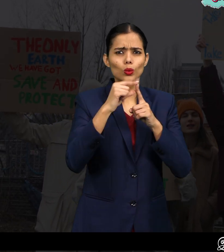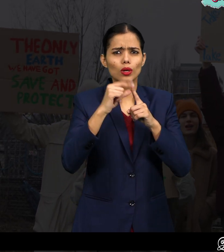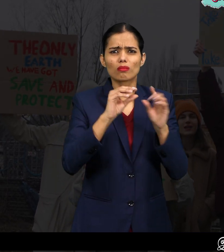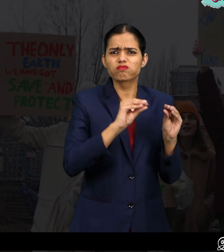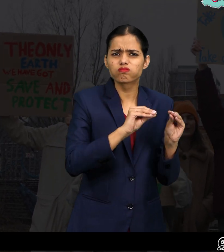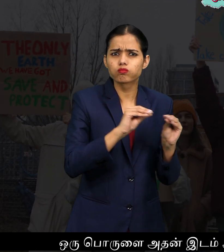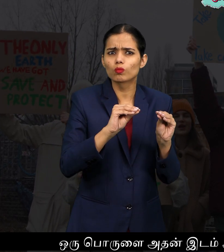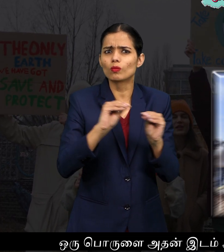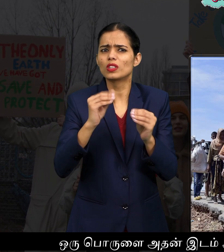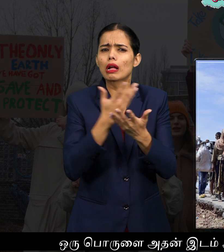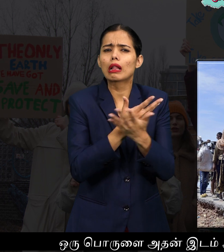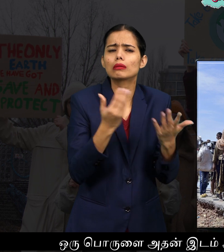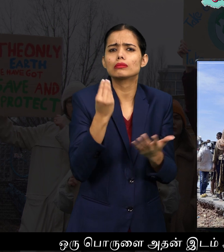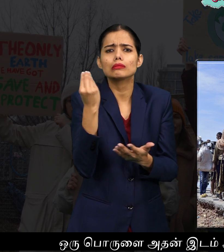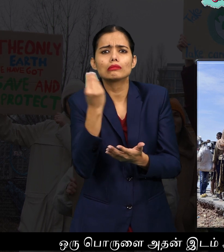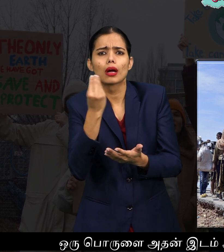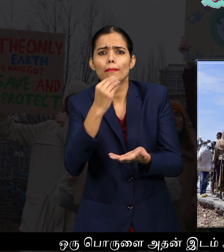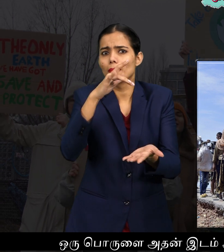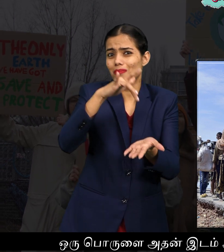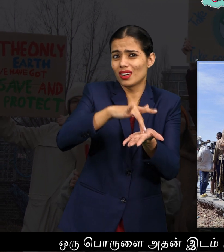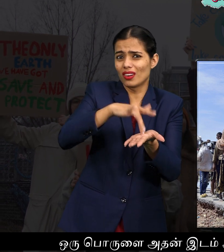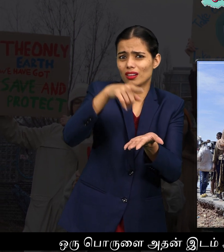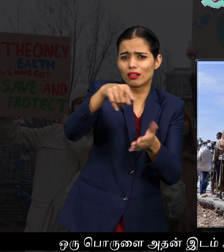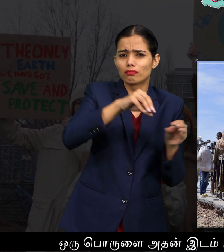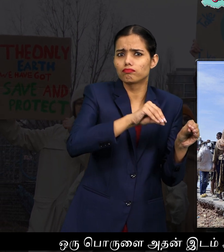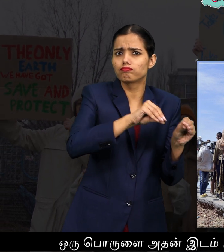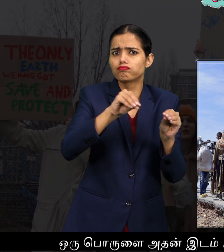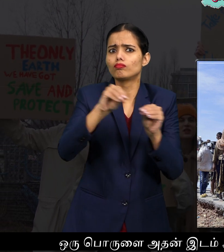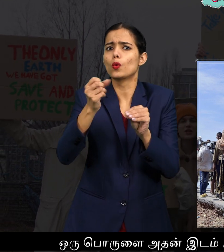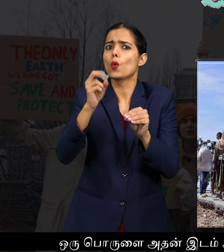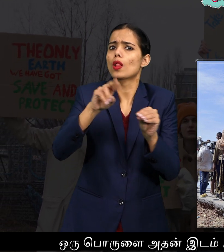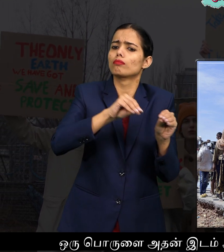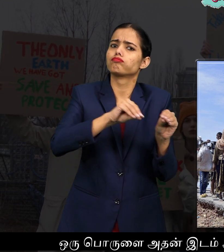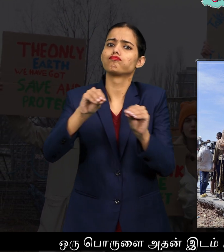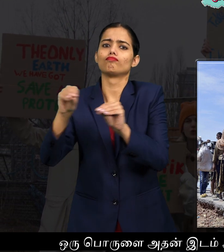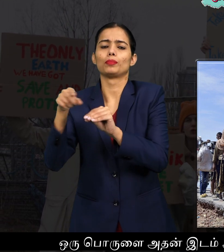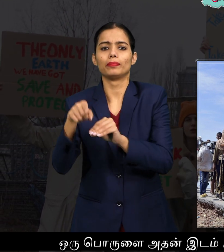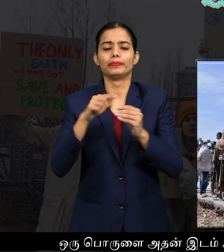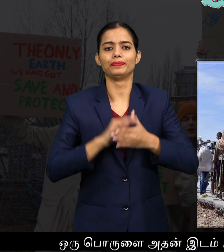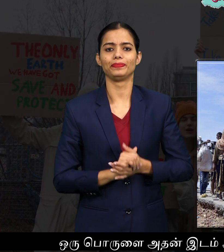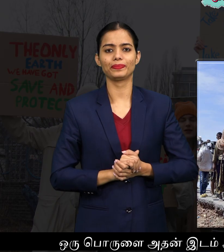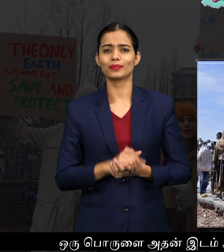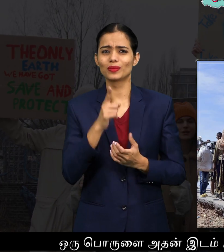இடப்பெயர்ச்சி, ஒரு பொருளை அதன் இடம் அல்லது நிலையிலிருந்து நகர்த்தும் செயல்.